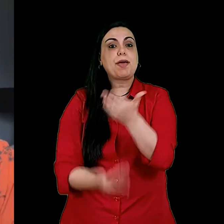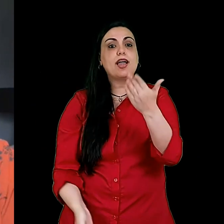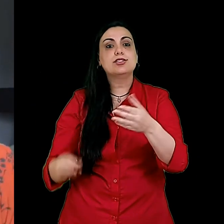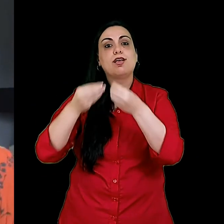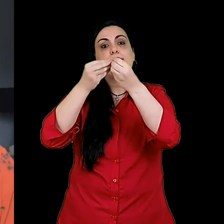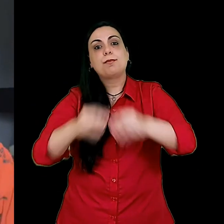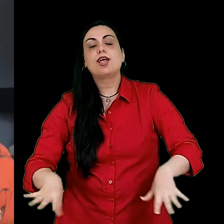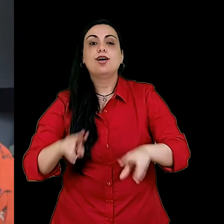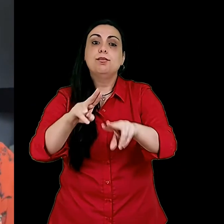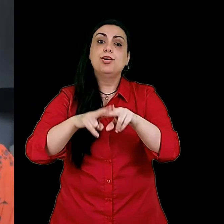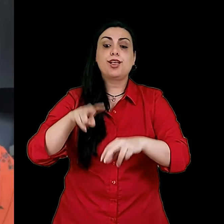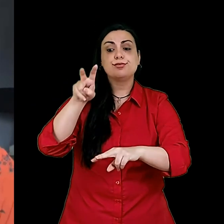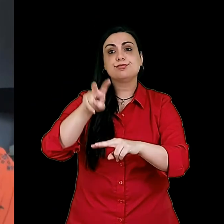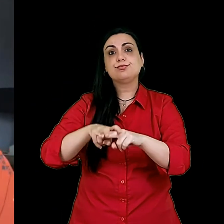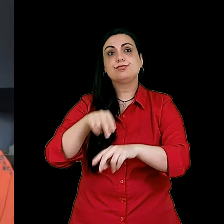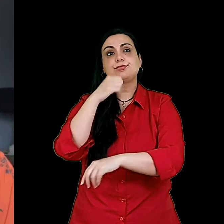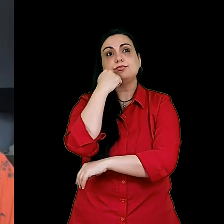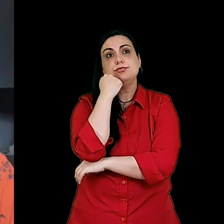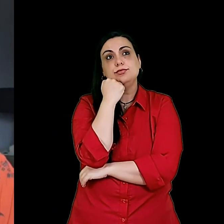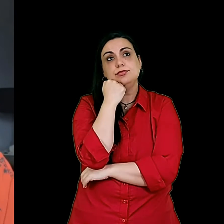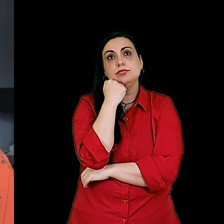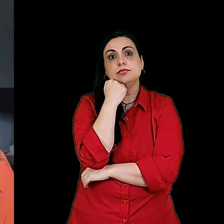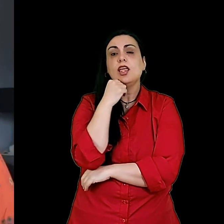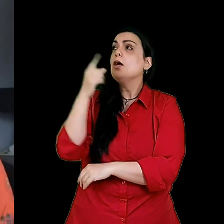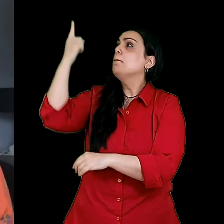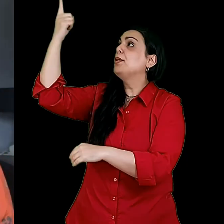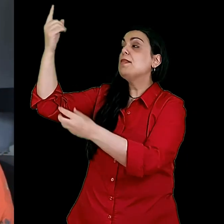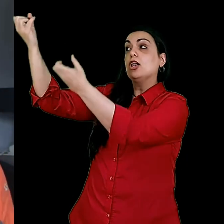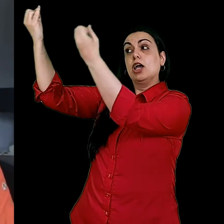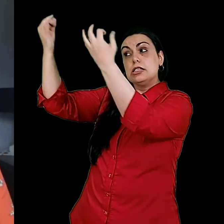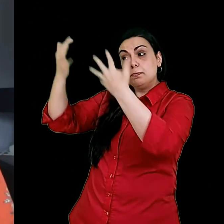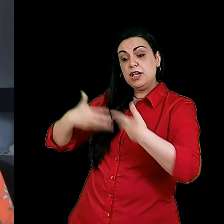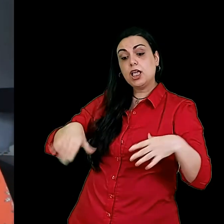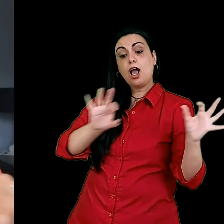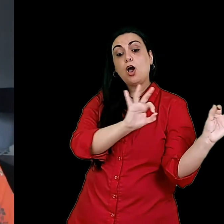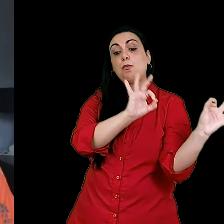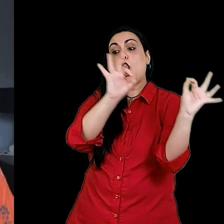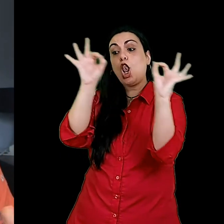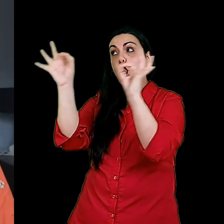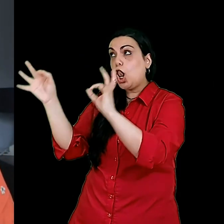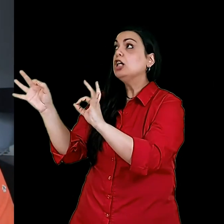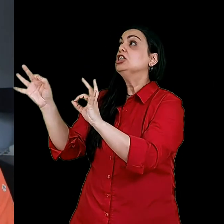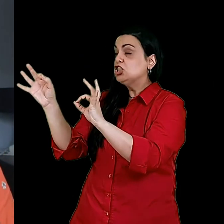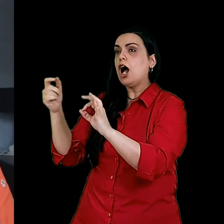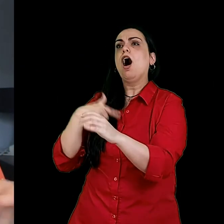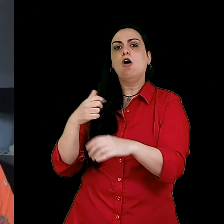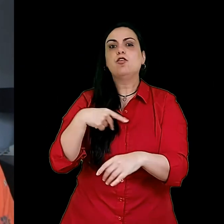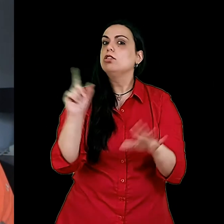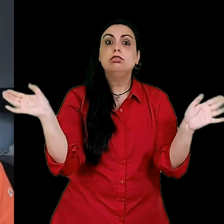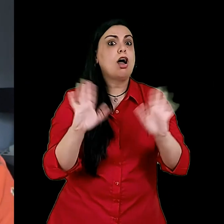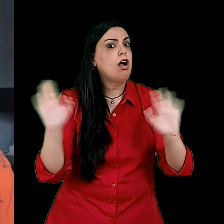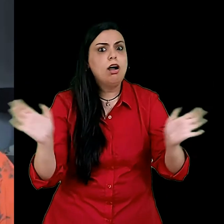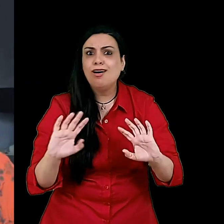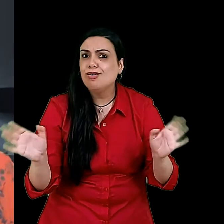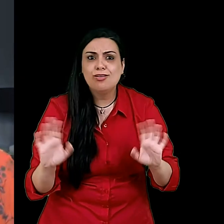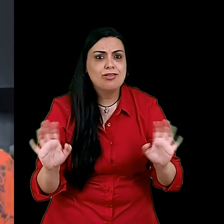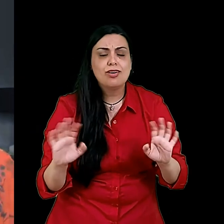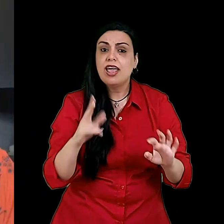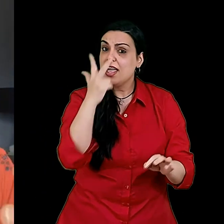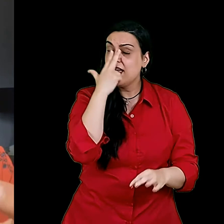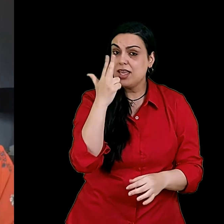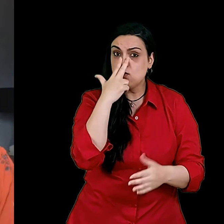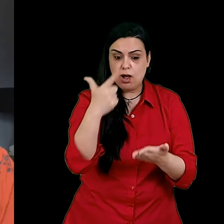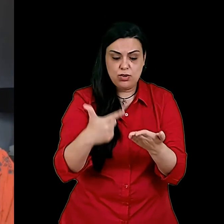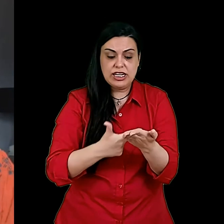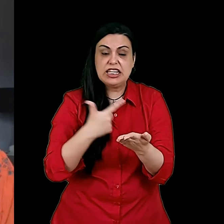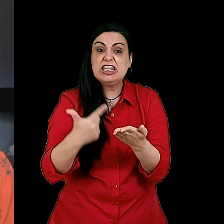pessoas deixa de ter desenvoltura no chamado porque ficam sentadas esperando Deus dar o plano completo. A execução, não. É como